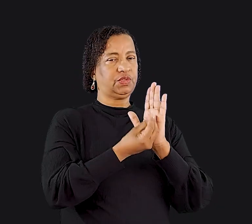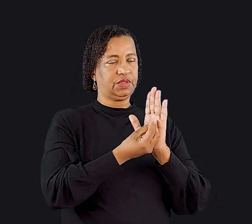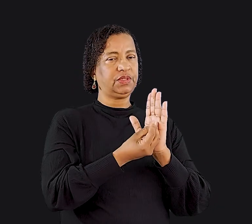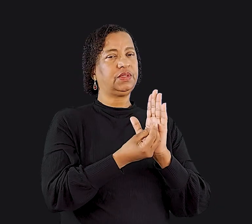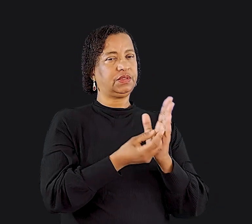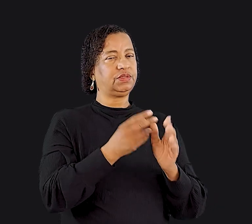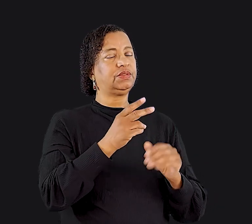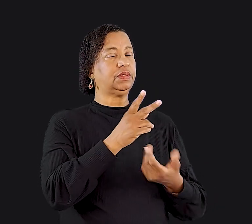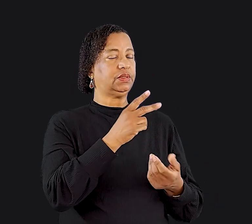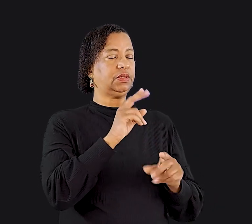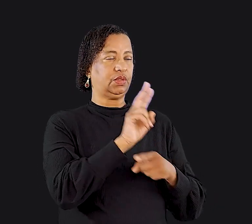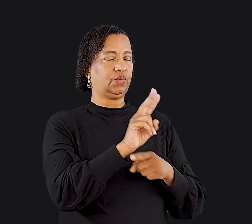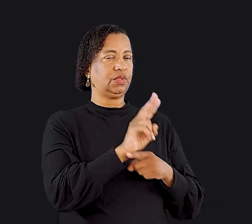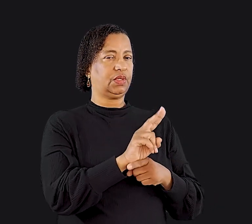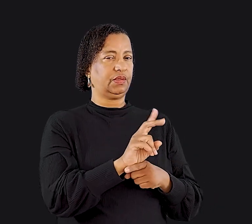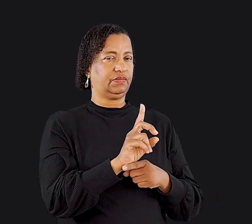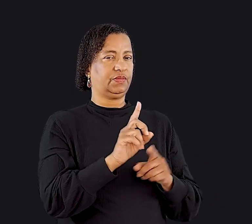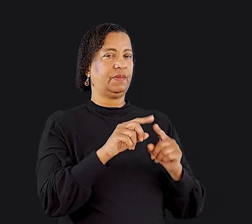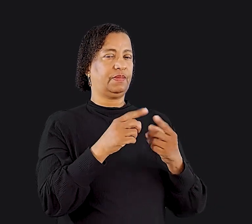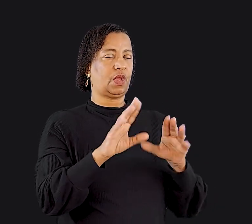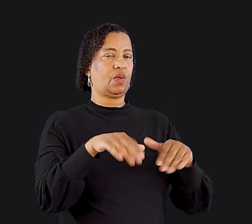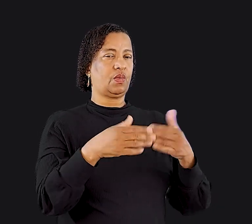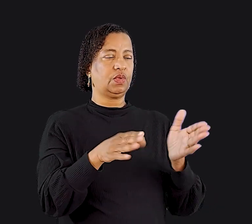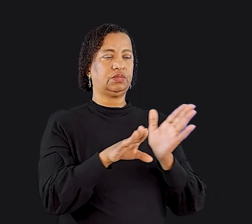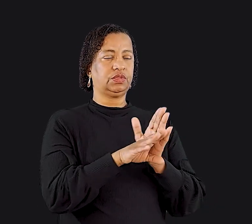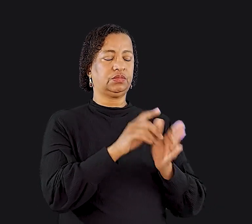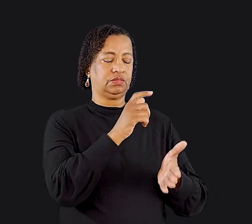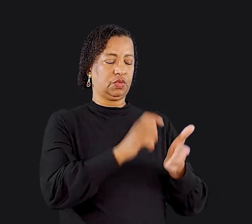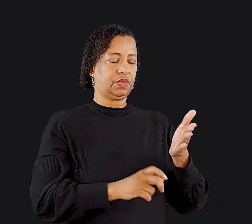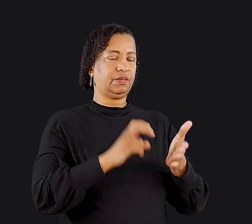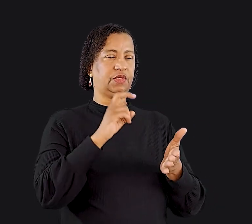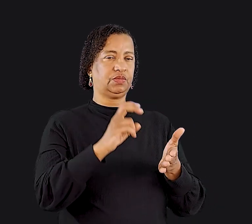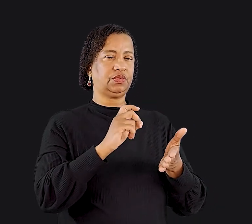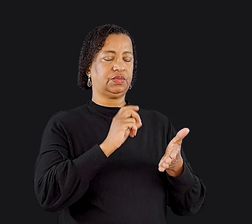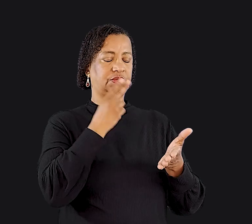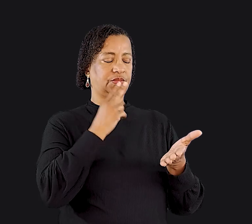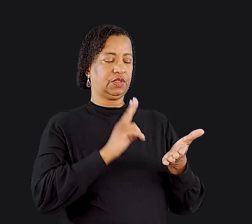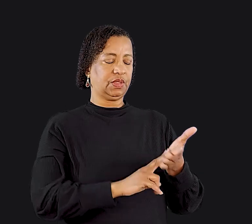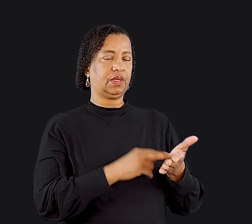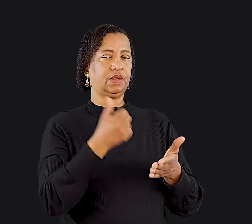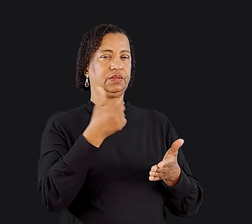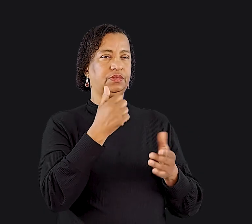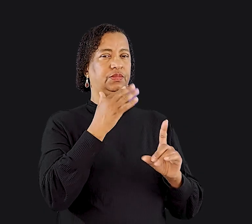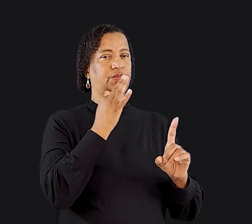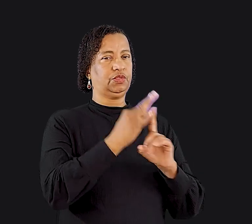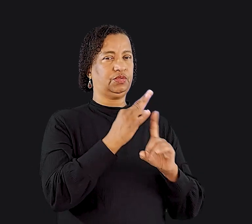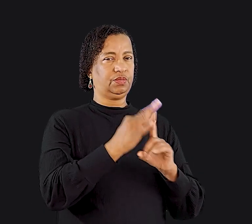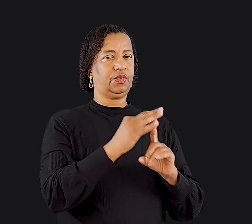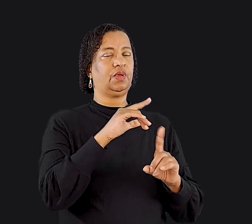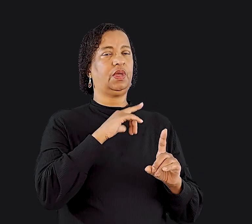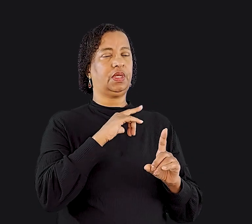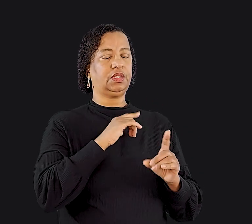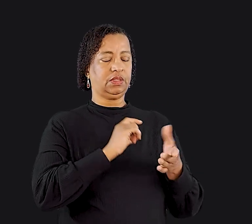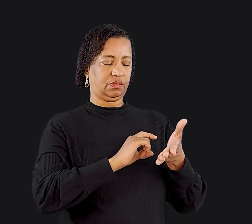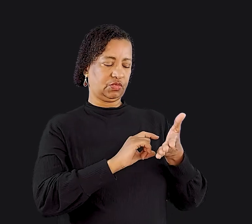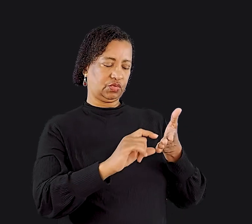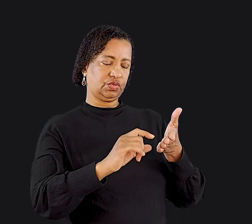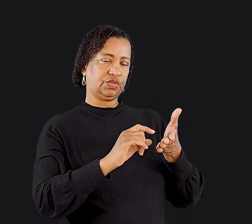igreja que ele estava pastoreando. Quando chegamos ao capítulo 5 da carta de 1 Timóteo, temos um parágrafo